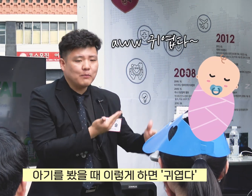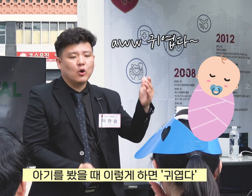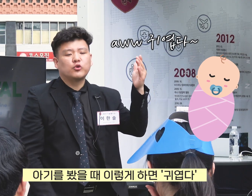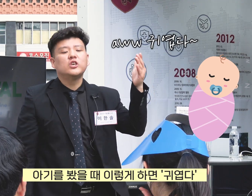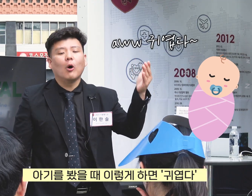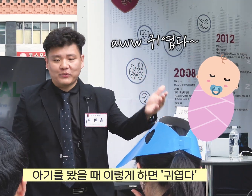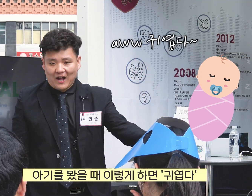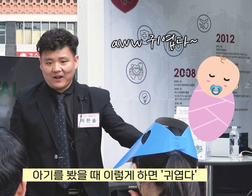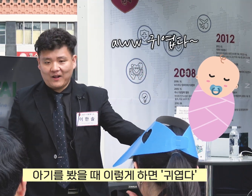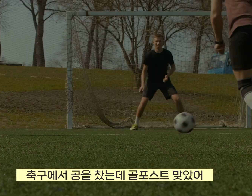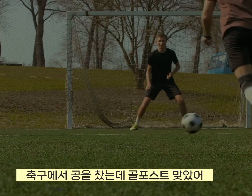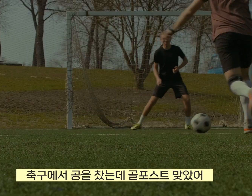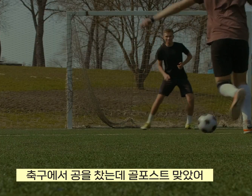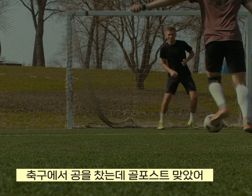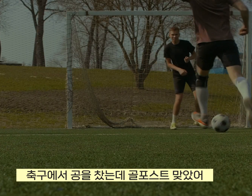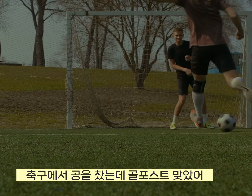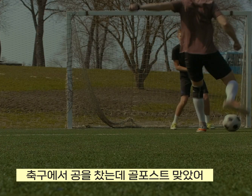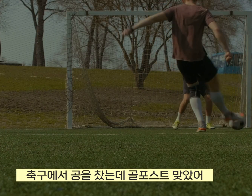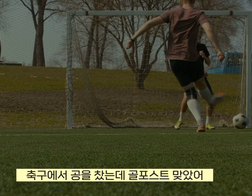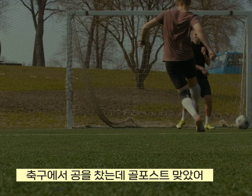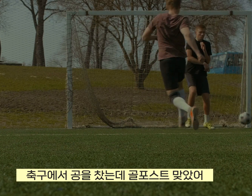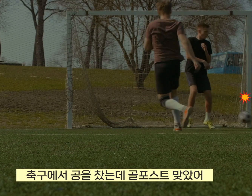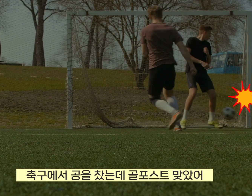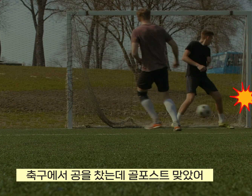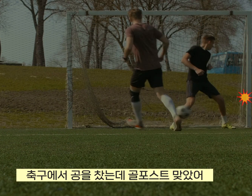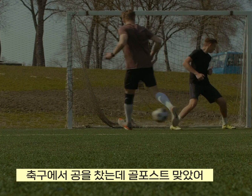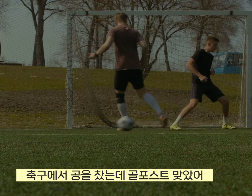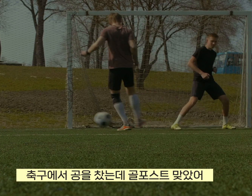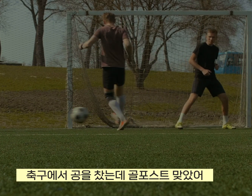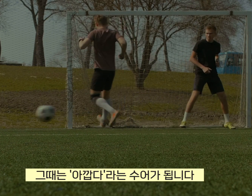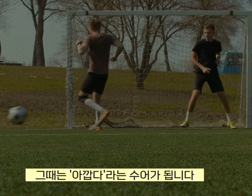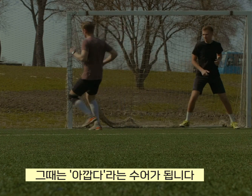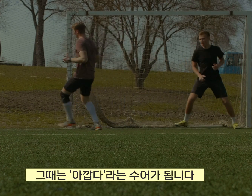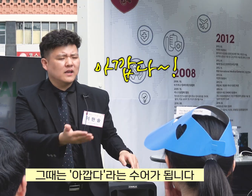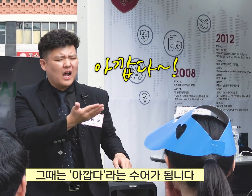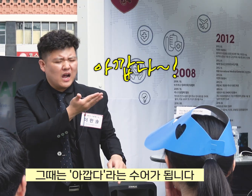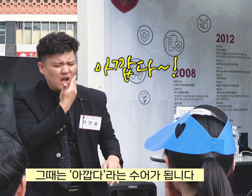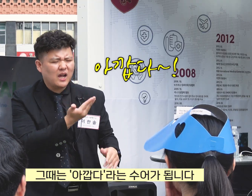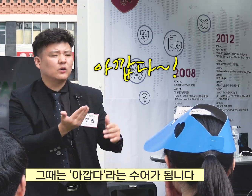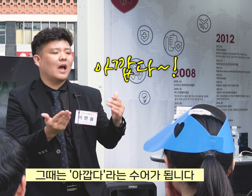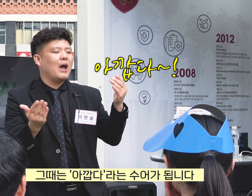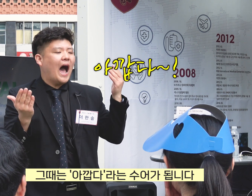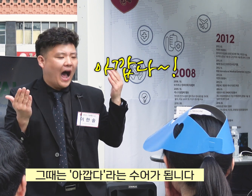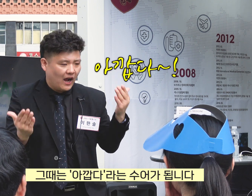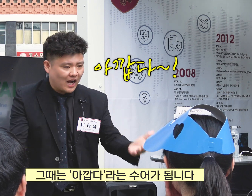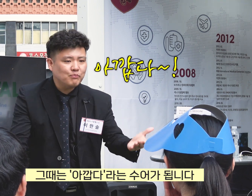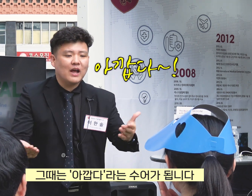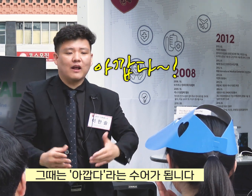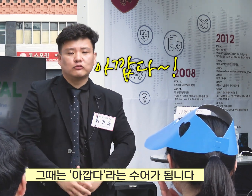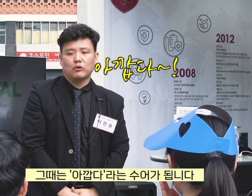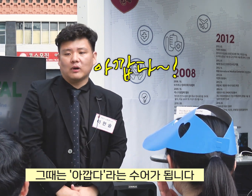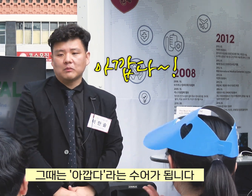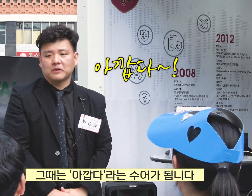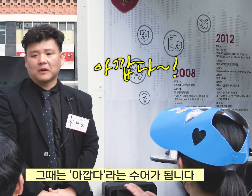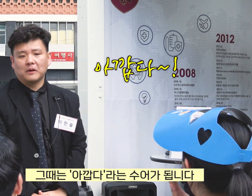하면 귀엽다, 축구에서 공을 차는데 골포스트 맞았어, 그때는 이렇게 하면 아깝다 라는 수호가 됩니다.